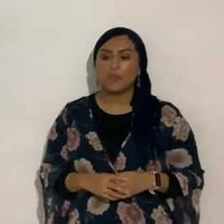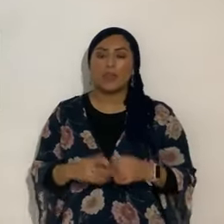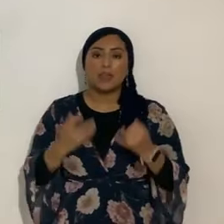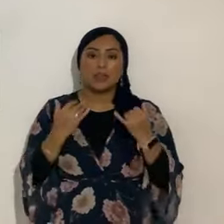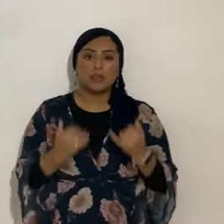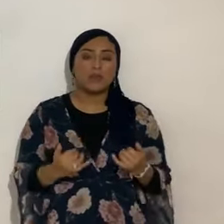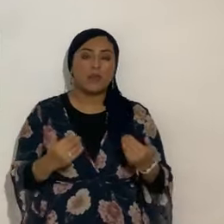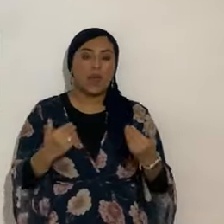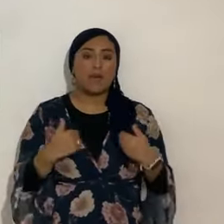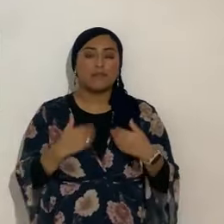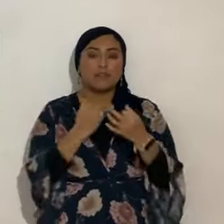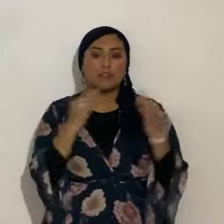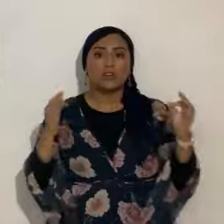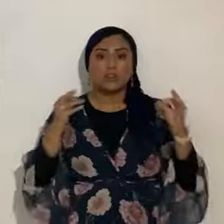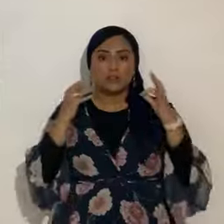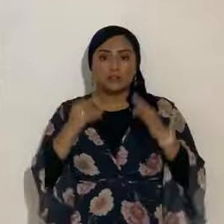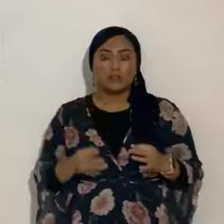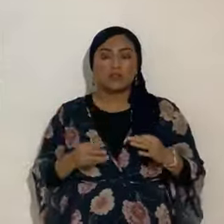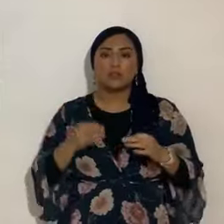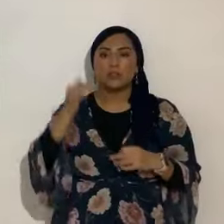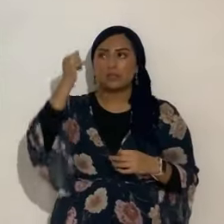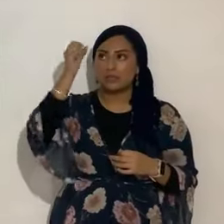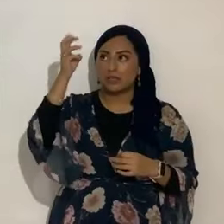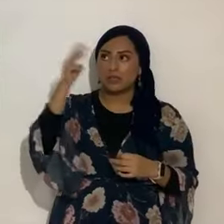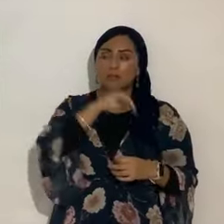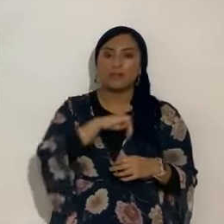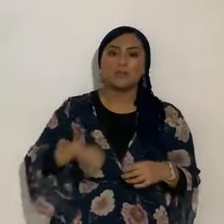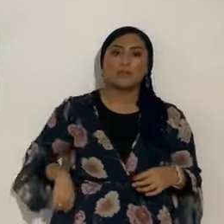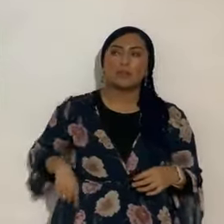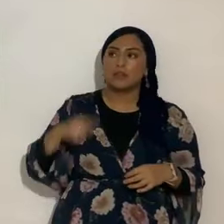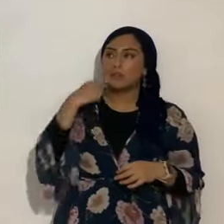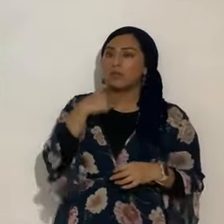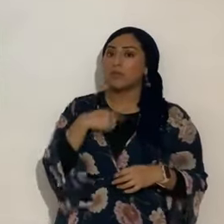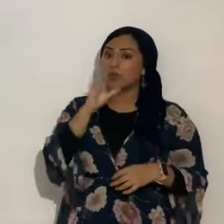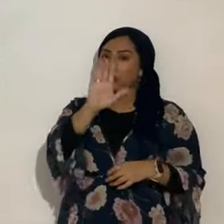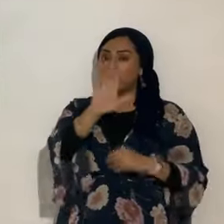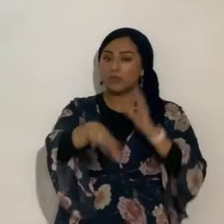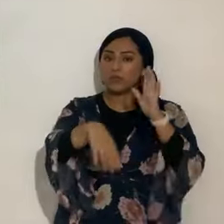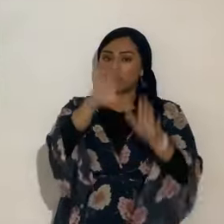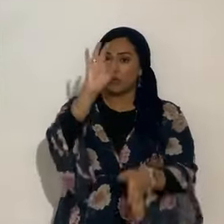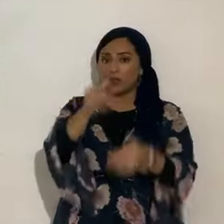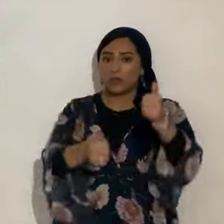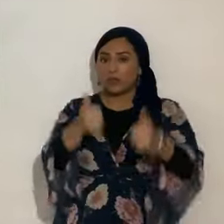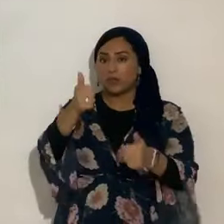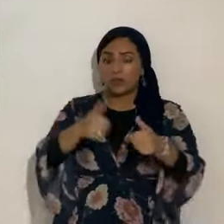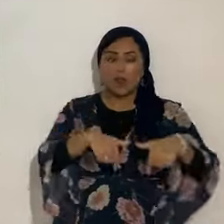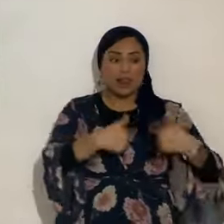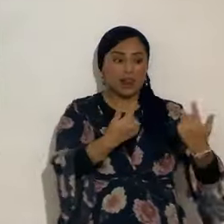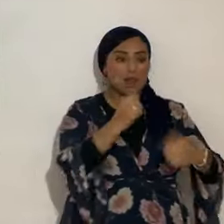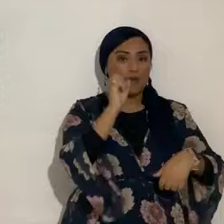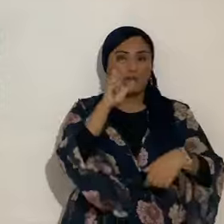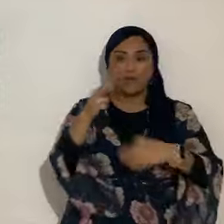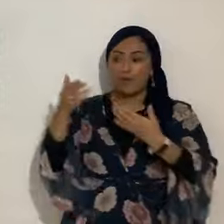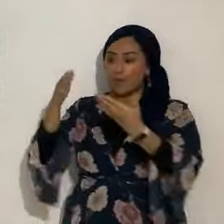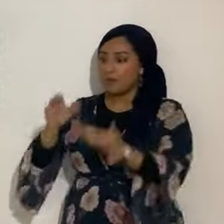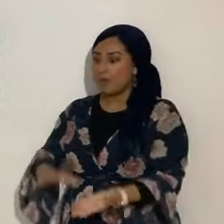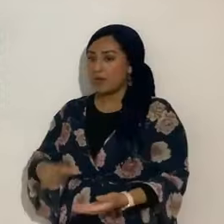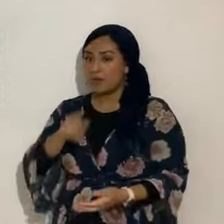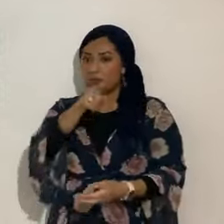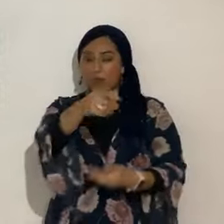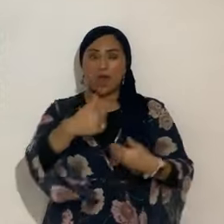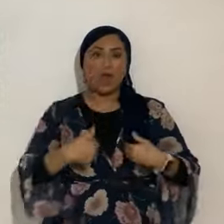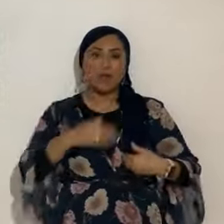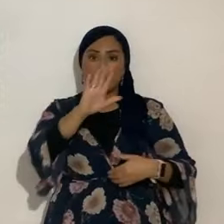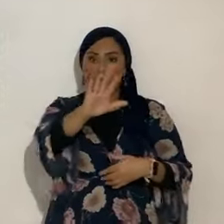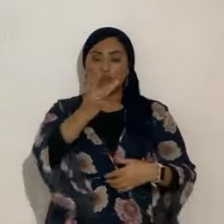tenemos la libertad de elegir. Yahshua HaMashiach nos dice, escoge entre la vida y la muerte. ¿Sí? Aquí tienes la vida y la muerte,